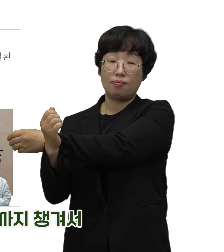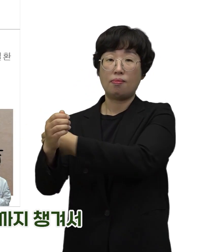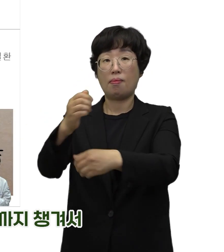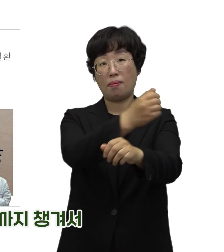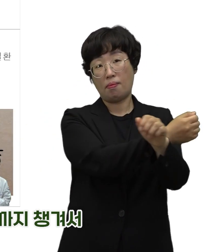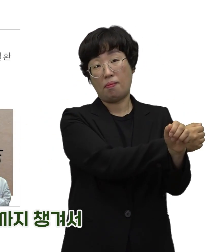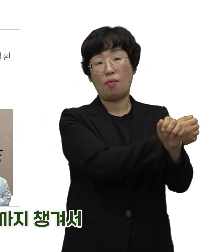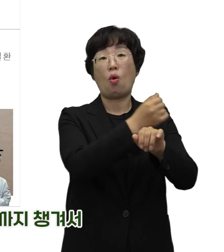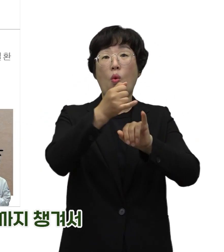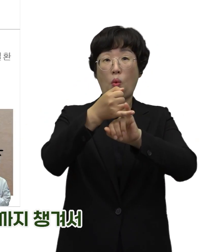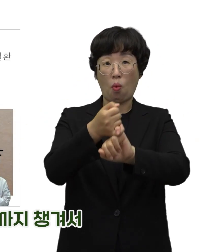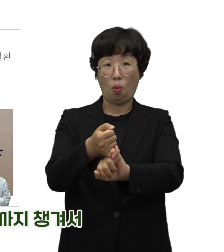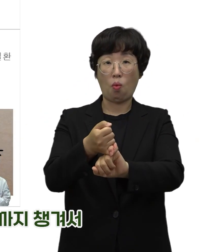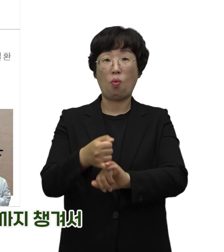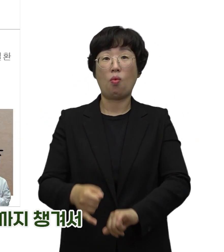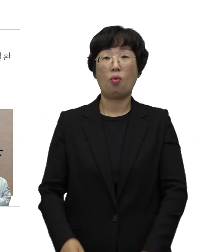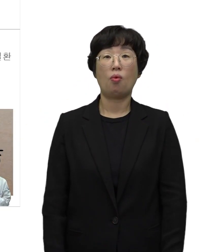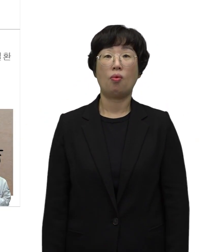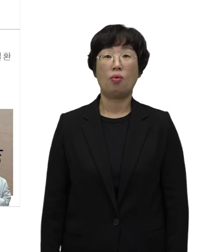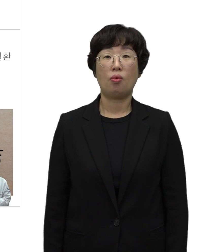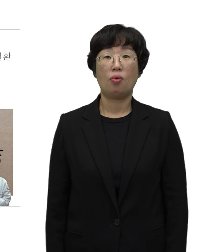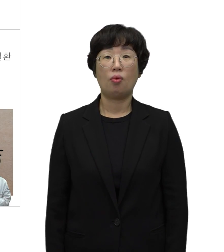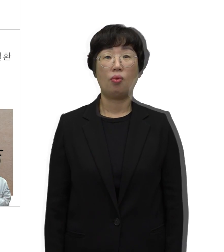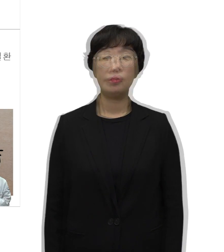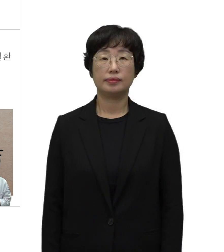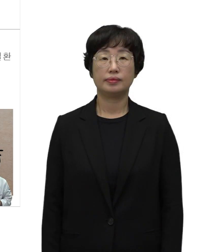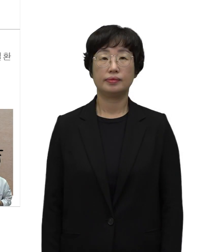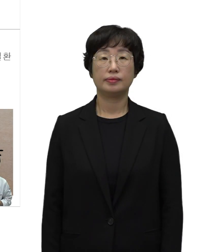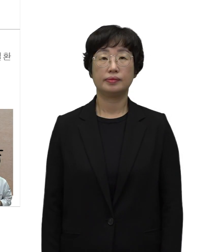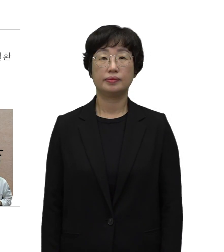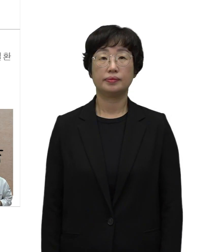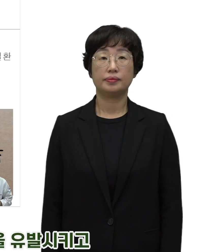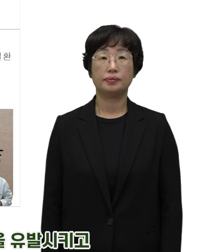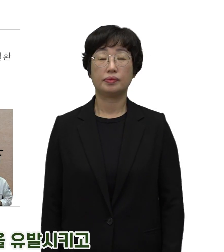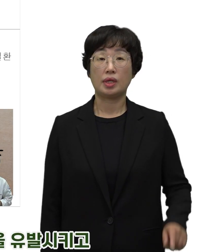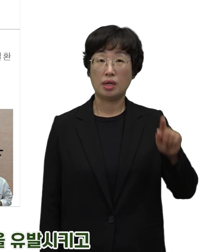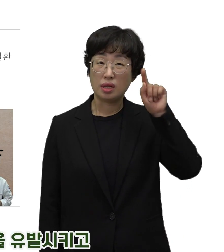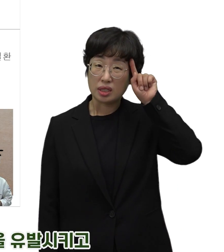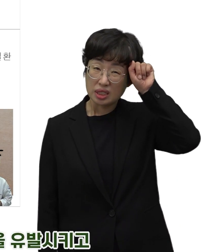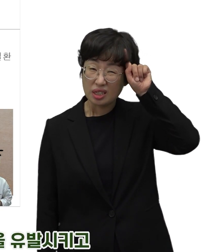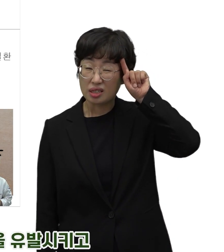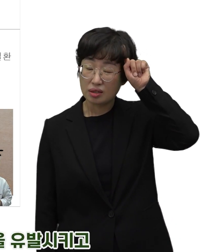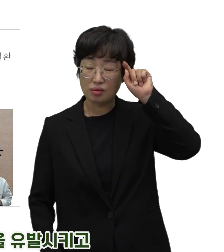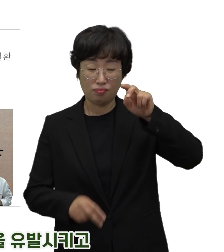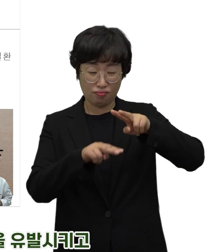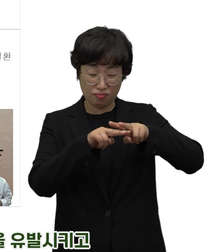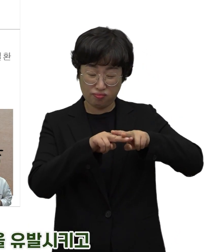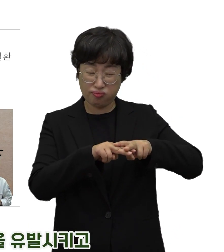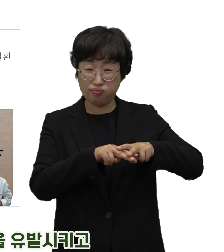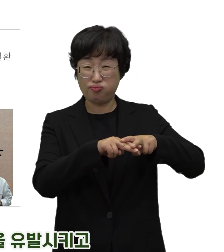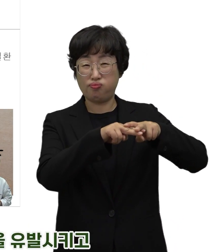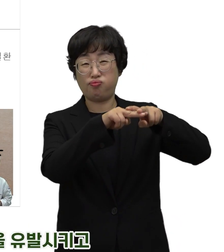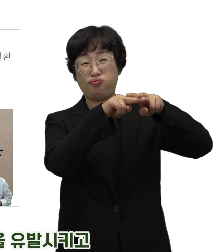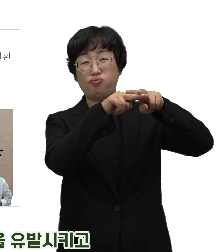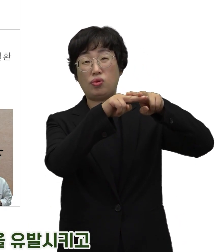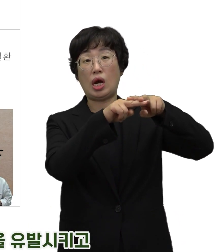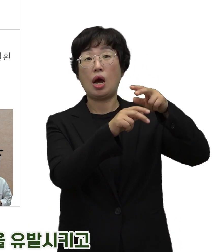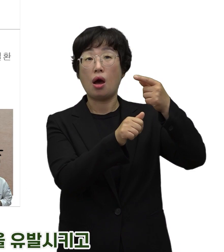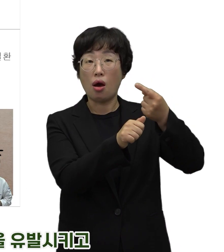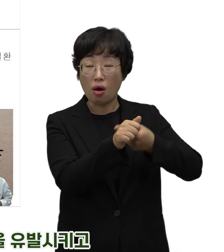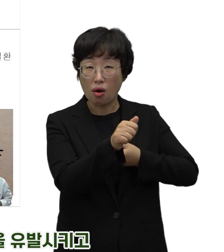챙겨서 해주셔야겠습니다. 다음은 스트레스인데요. 스트레스는 혈압을 올리고